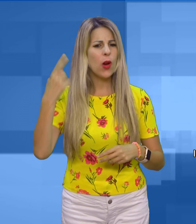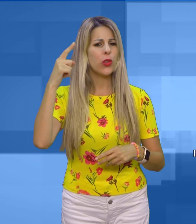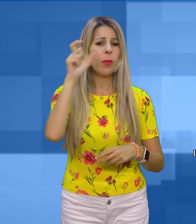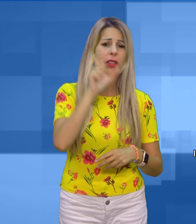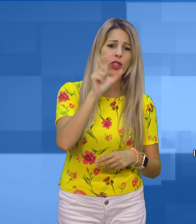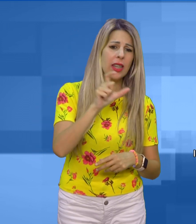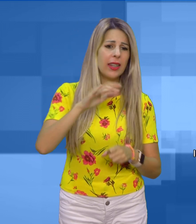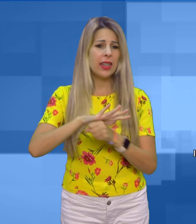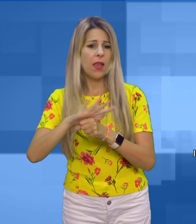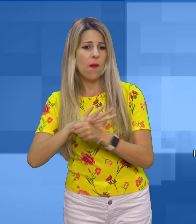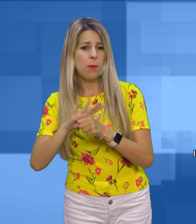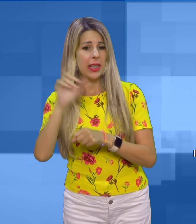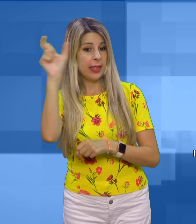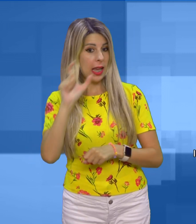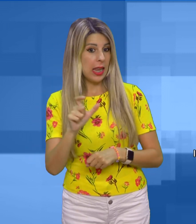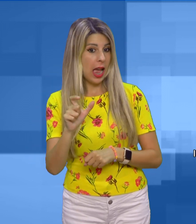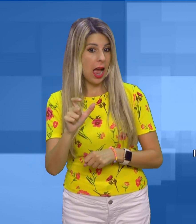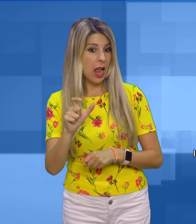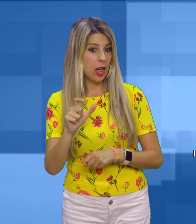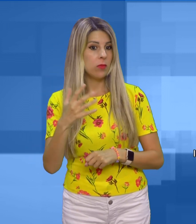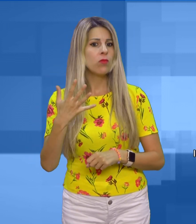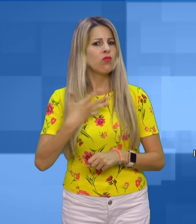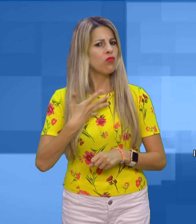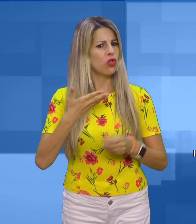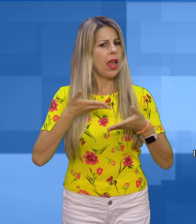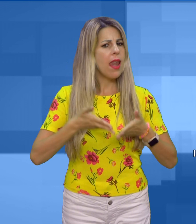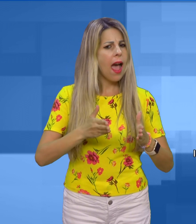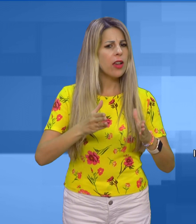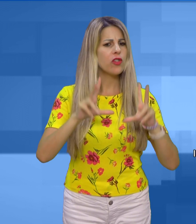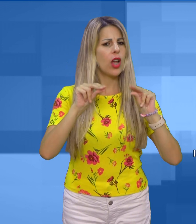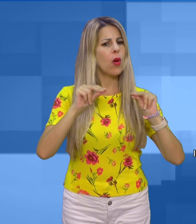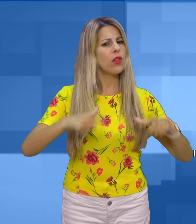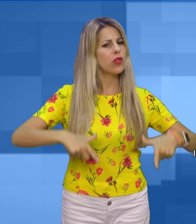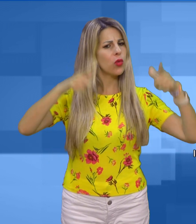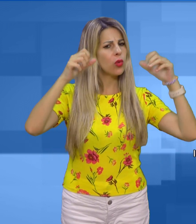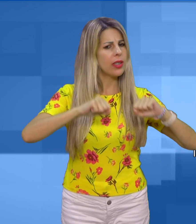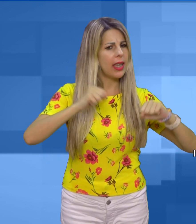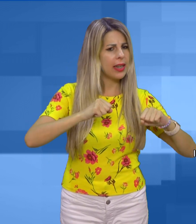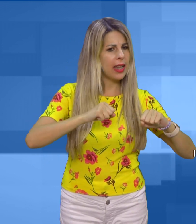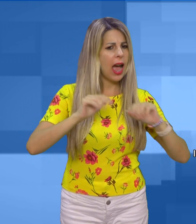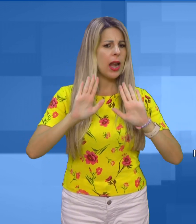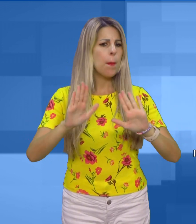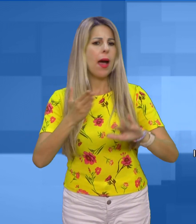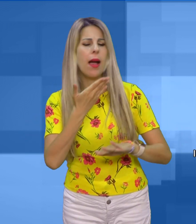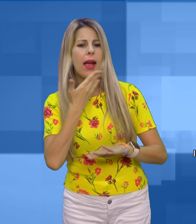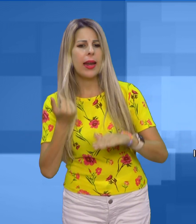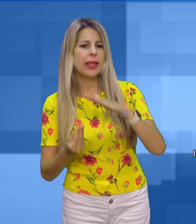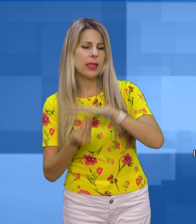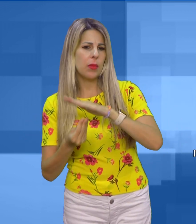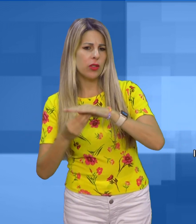per i cittadini e le famiglie italiane. Da un lato la nascita di nuove strutture sanitarie, dall'altra la carenza di